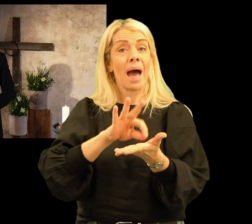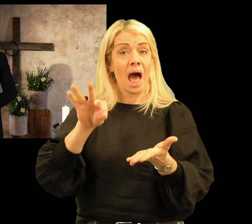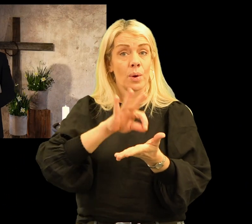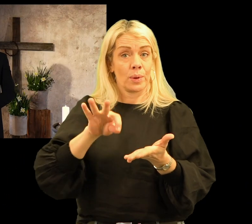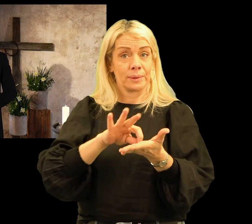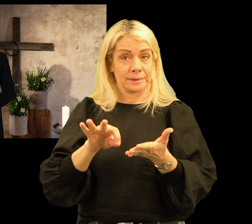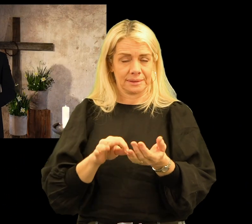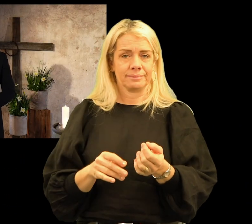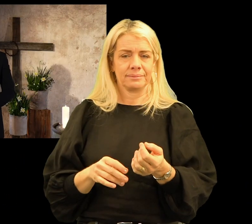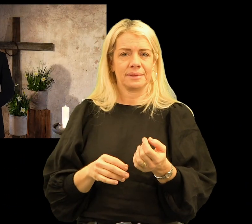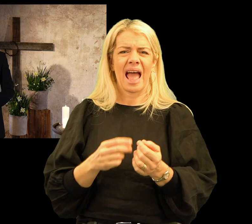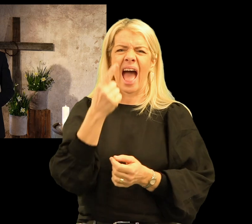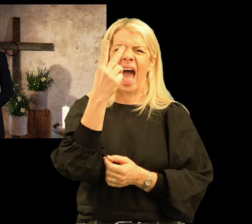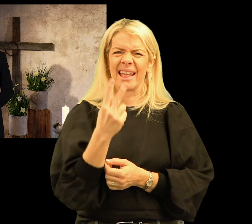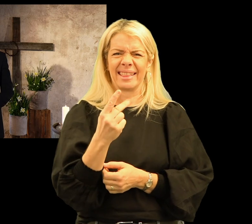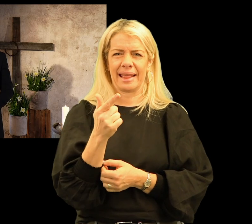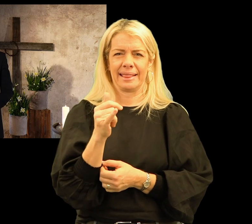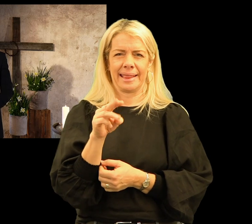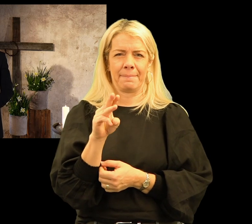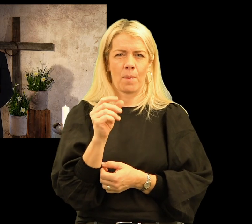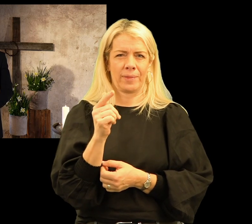skriver Paulus i andra Timoteusbrevet: